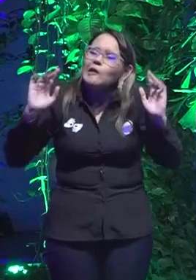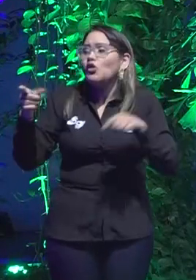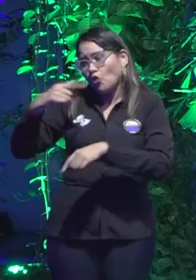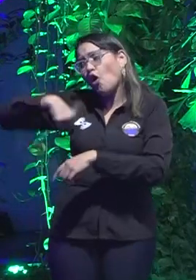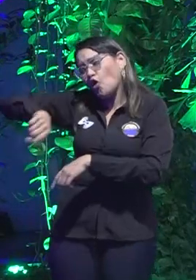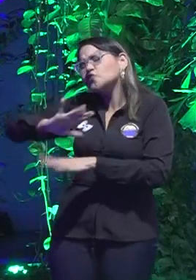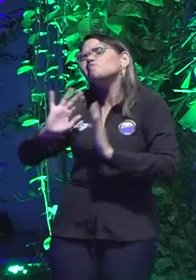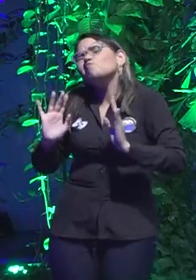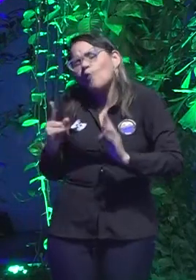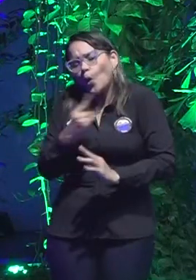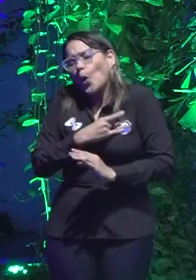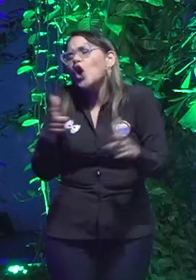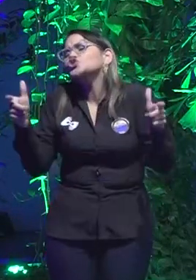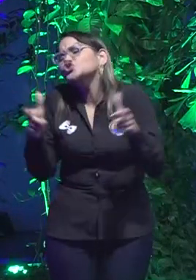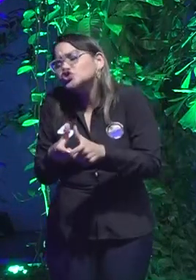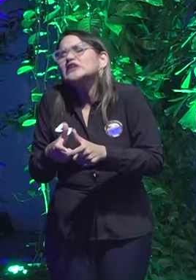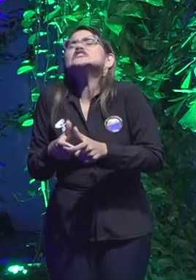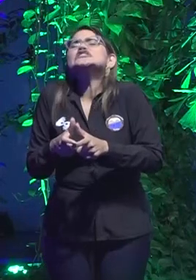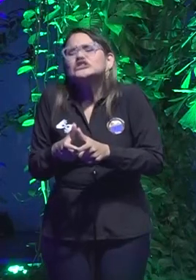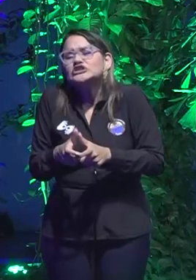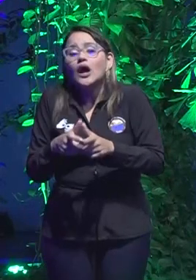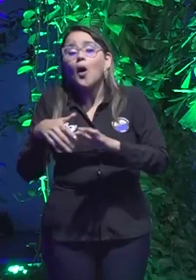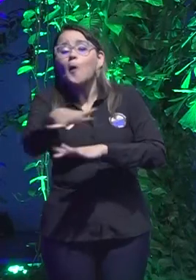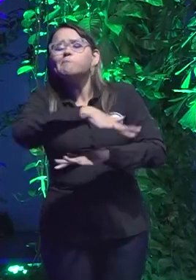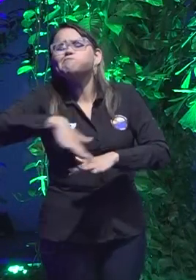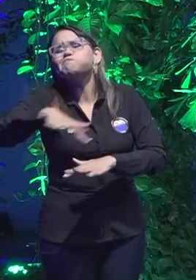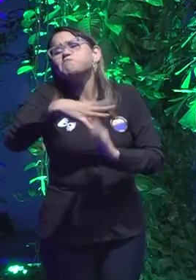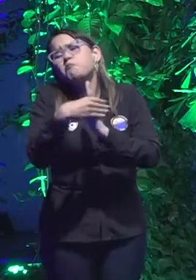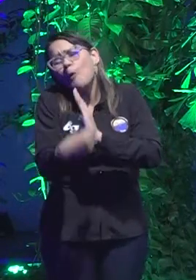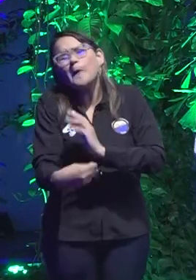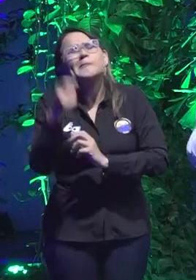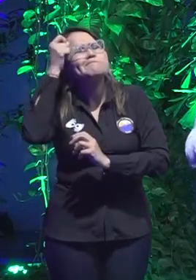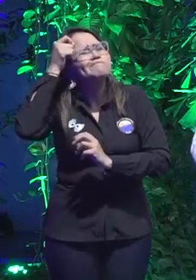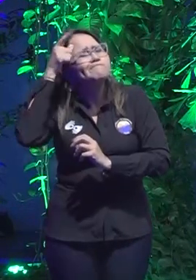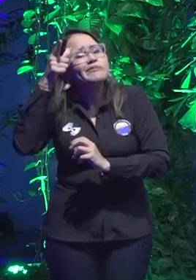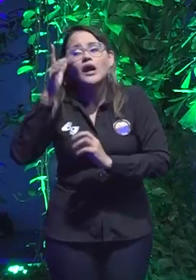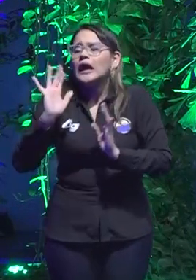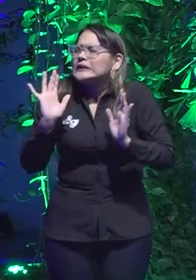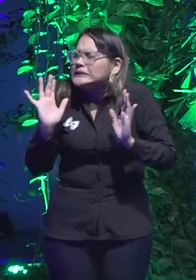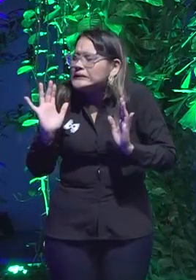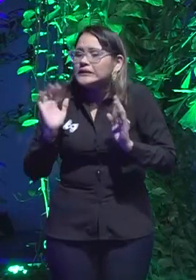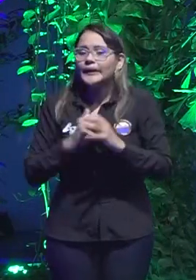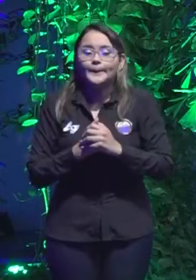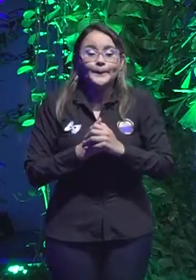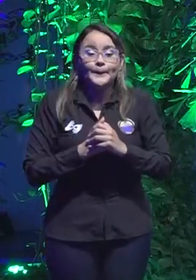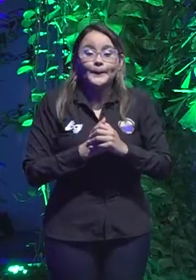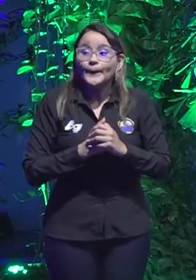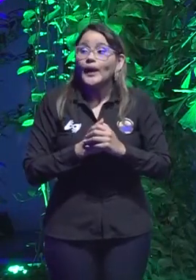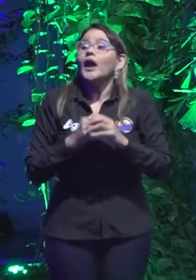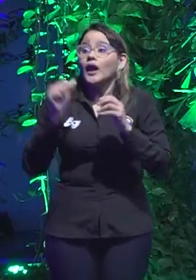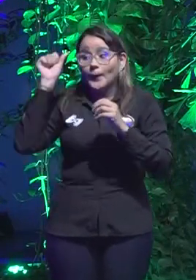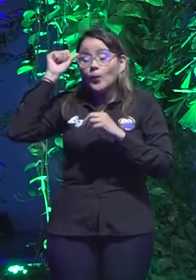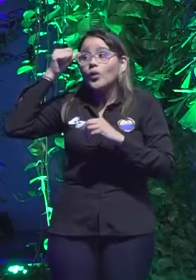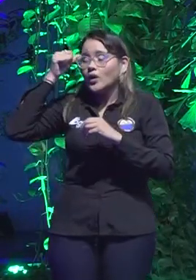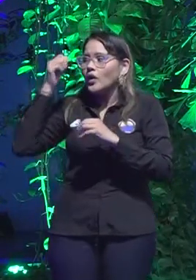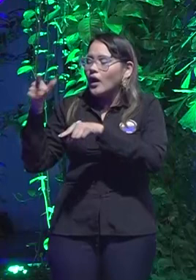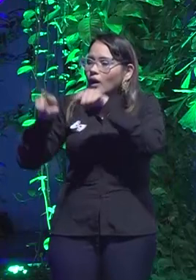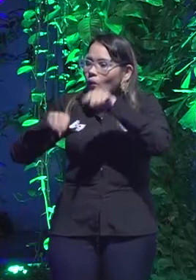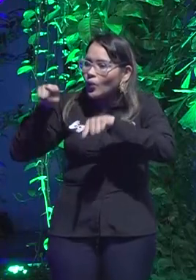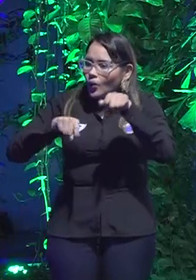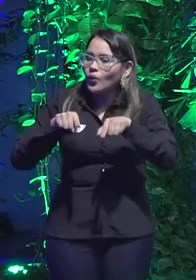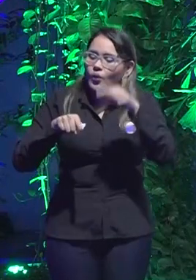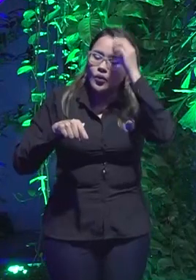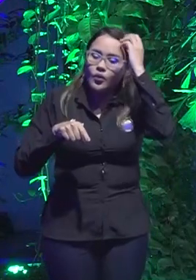sí, en un territorio con muchas desigualdades. En el contexto de la presentación, quienes estuvieron ahí, contarle a